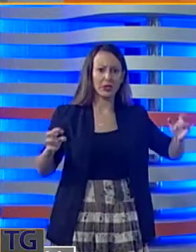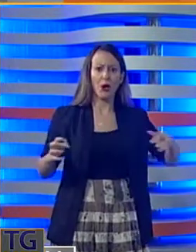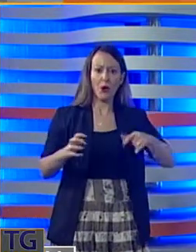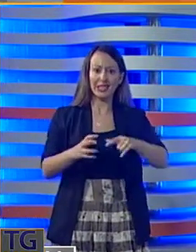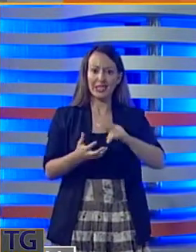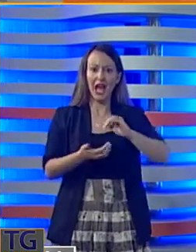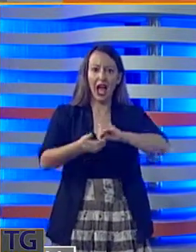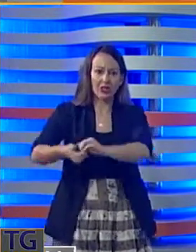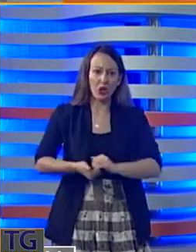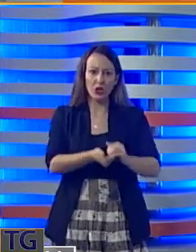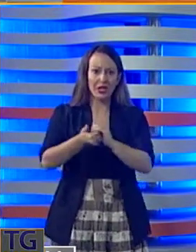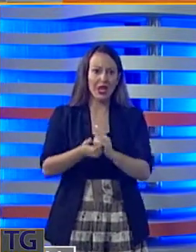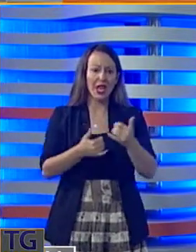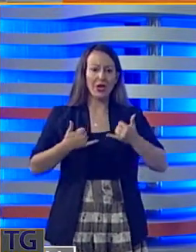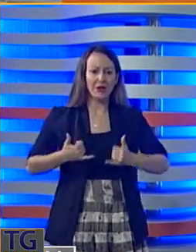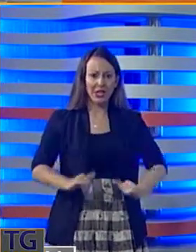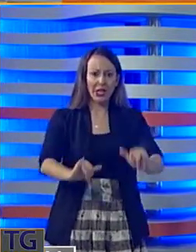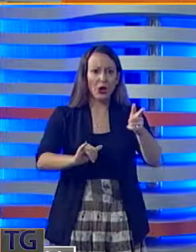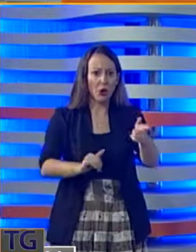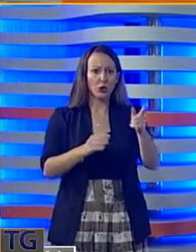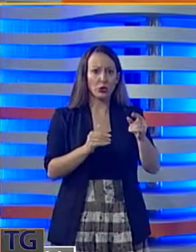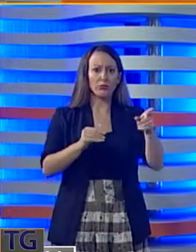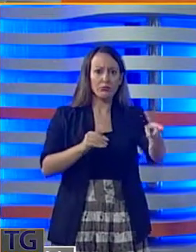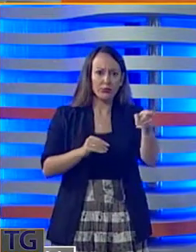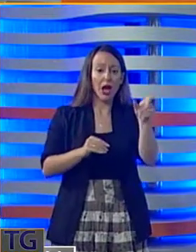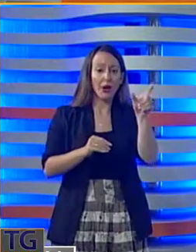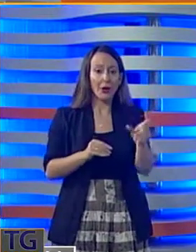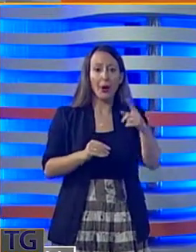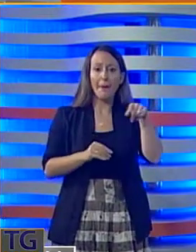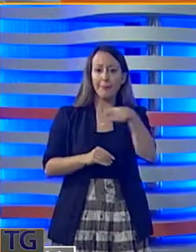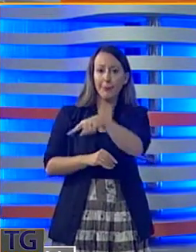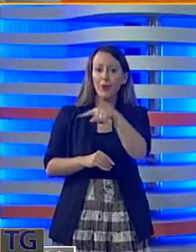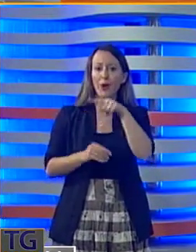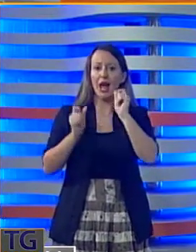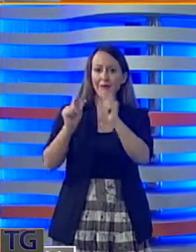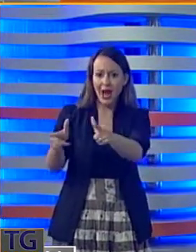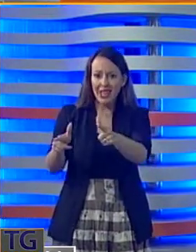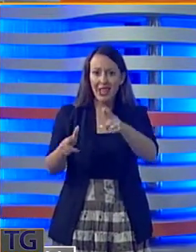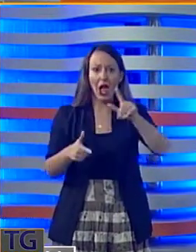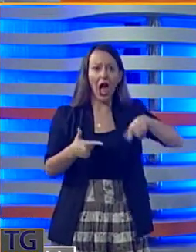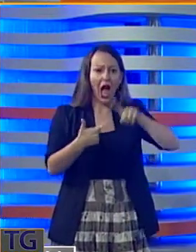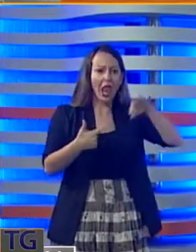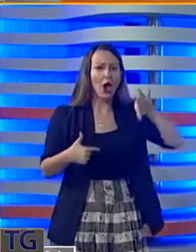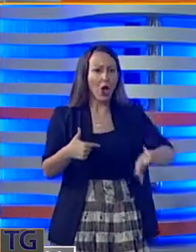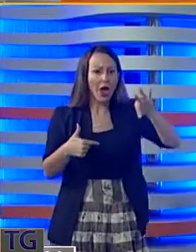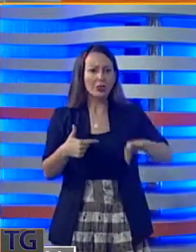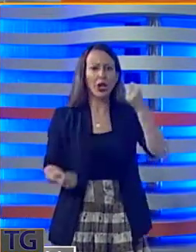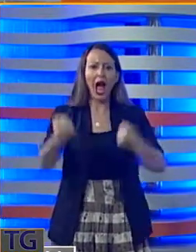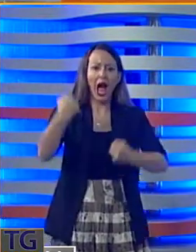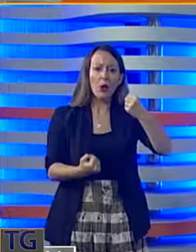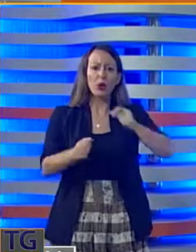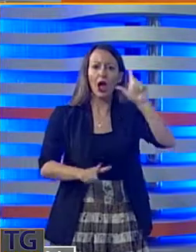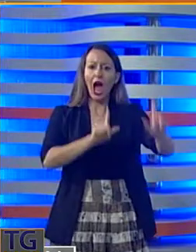la provenienza illecita di capitali confluiti nei conti correnti aziendali, aggirando anche il